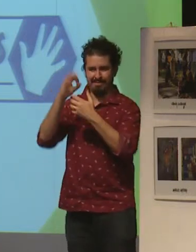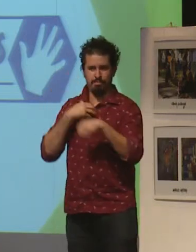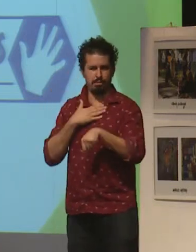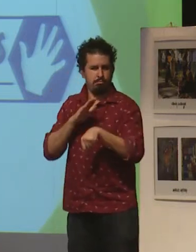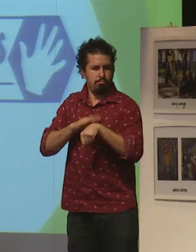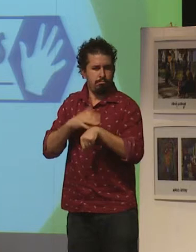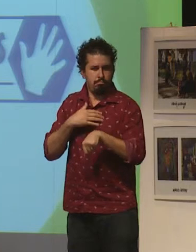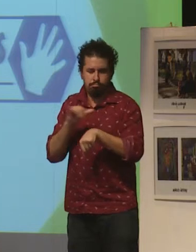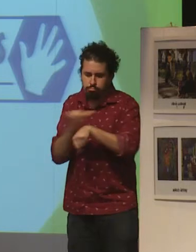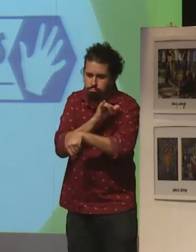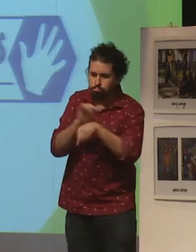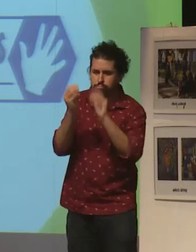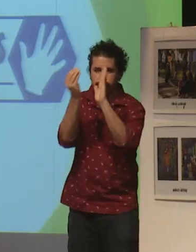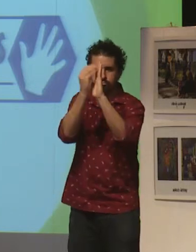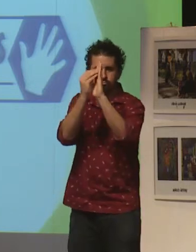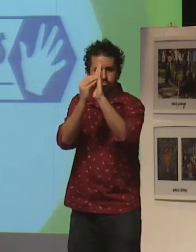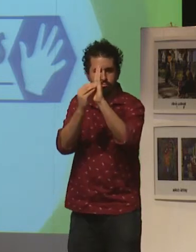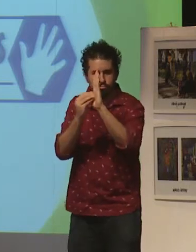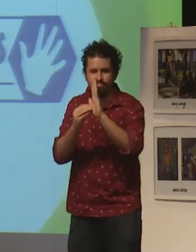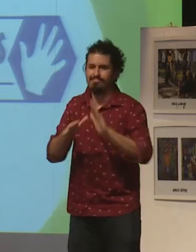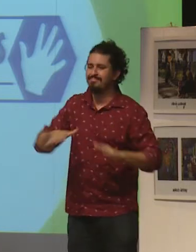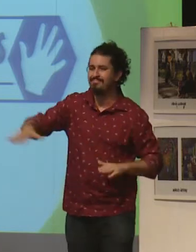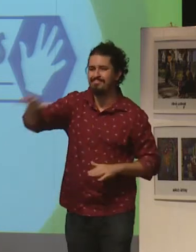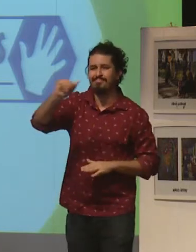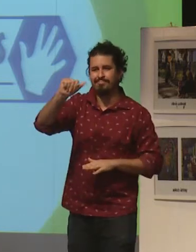lá na Rural, eu estava criando algumas estratégias para colocar alguns